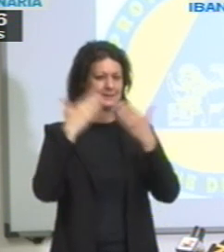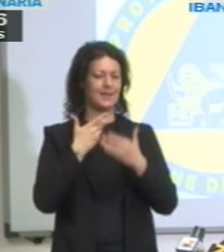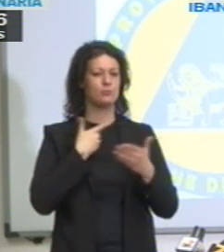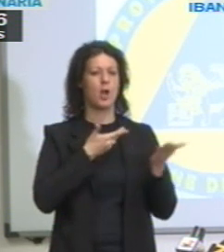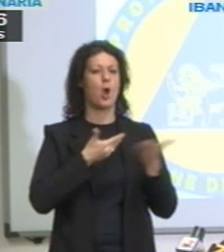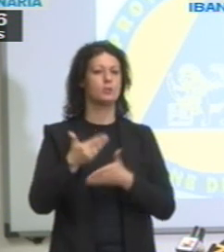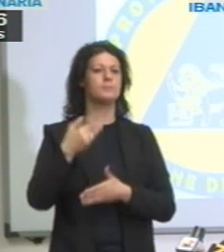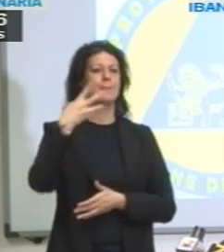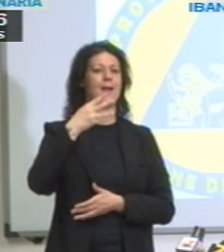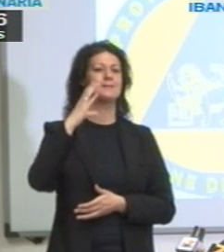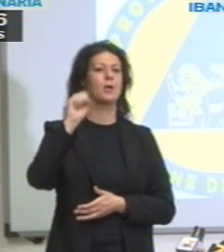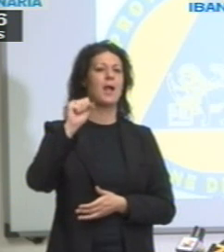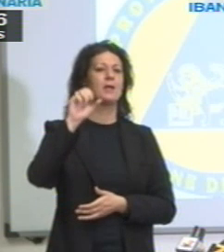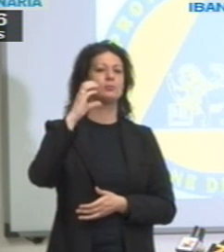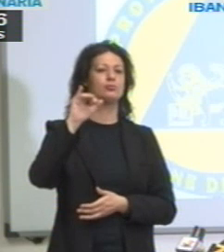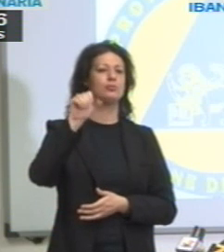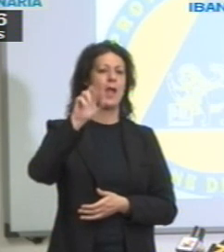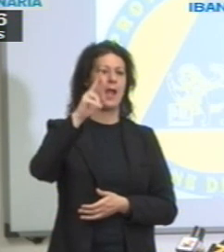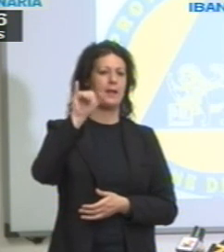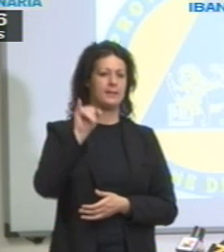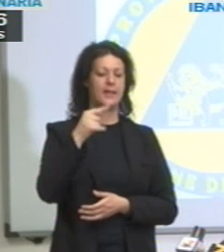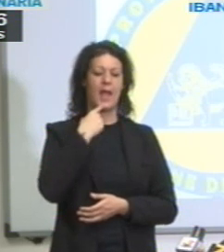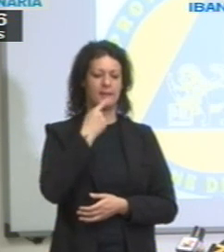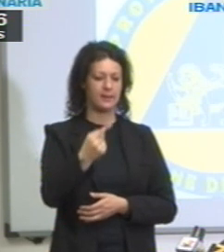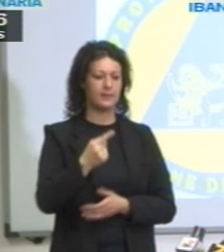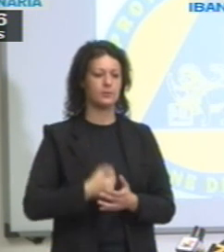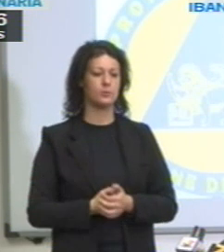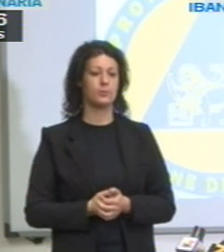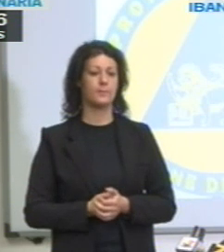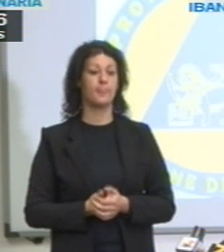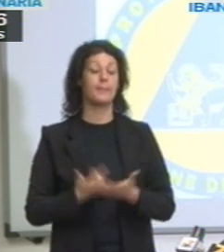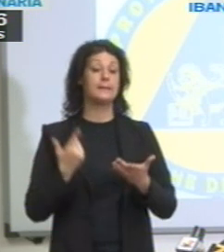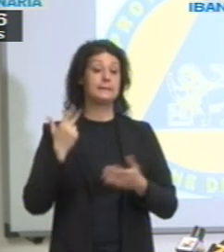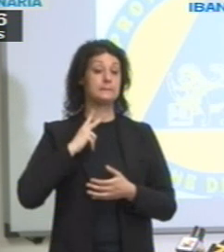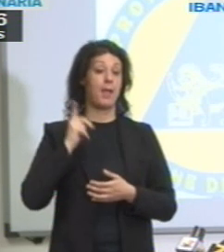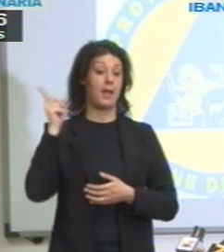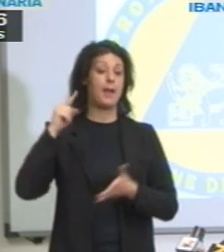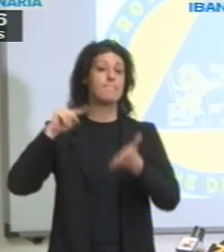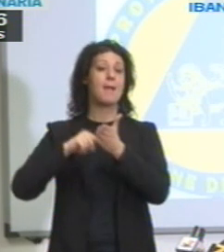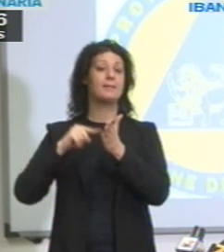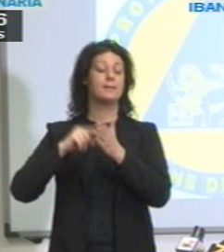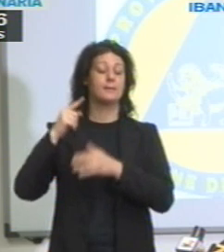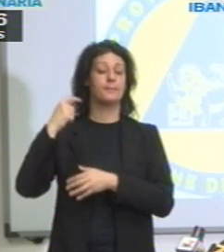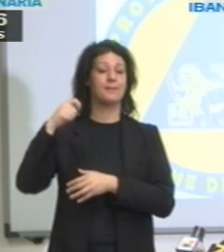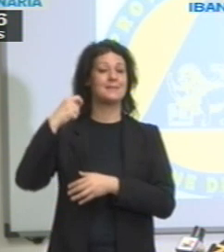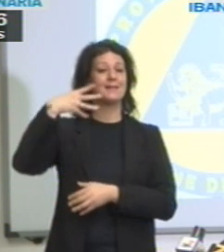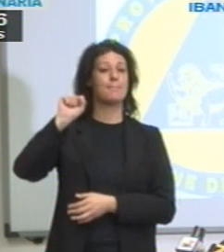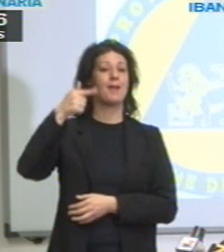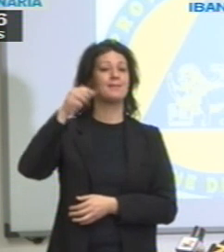Cacciari, che ha detto, auspicando l'intervento del Presidente Mattarella, visto che il Governo non ha